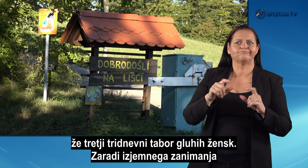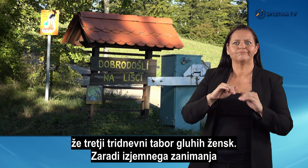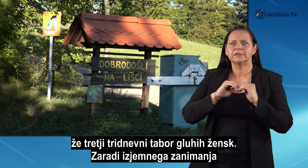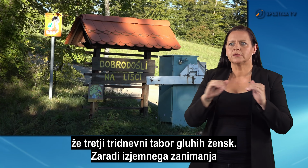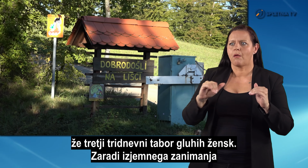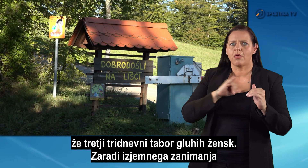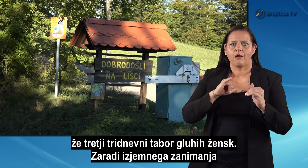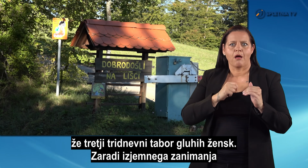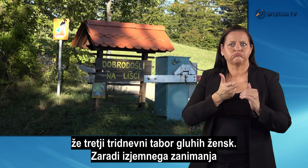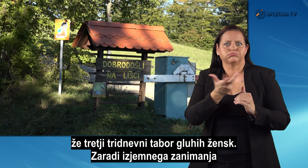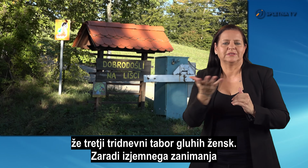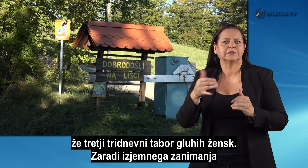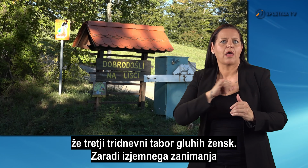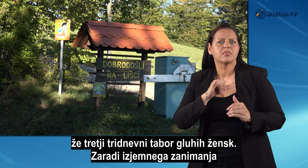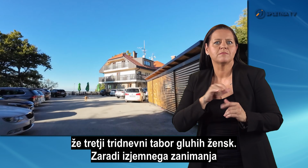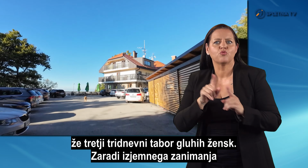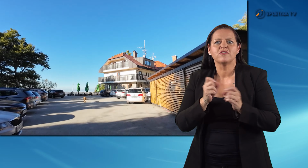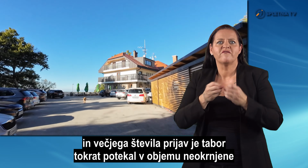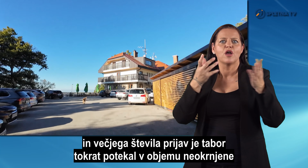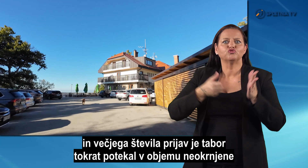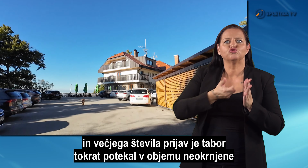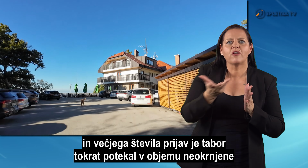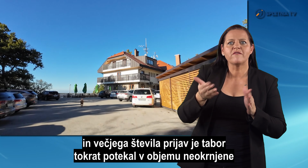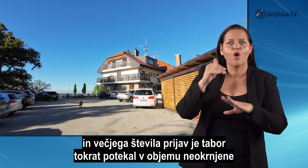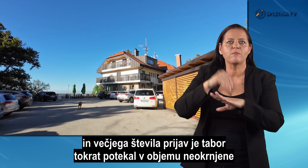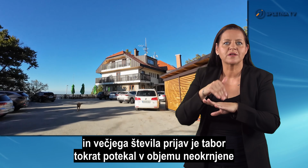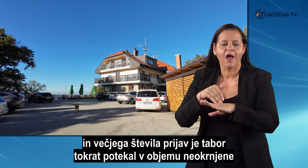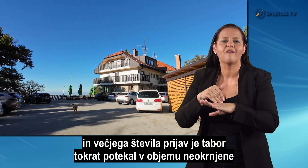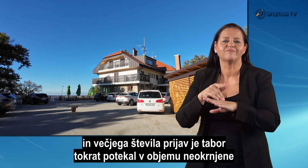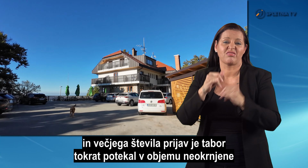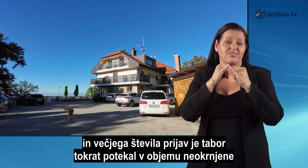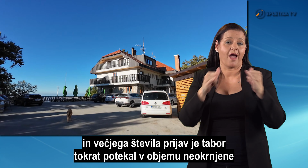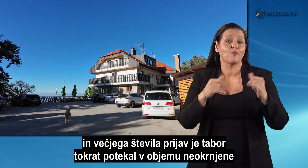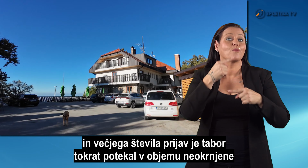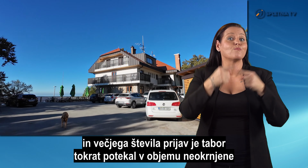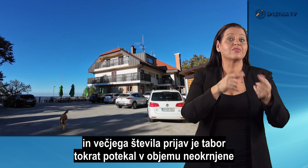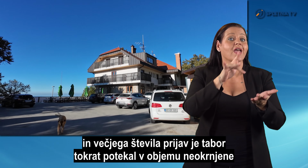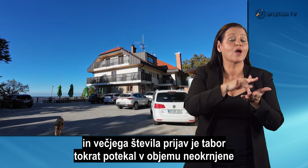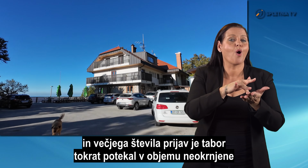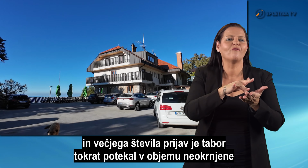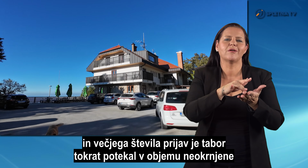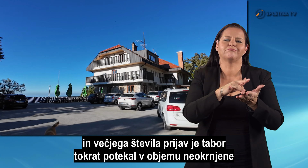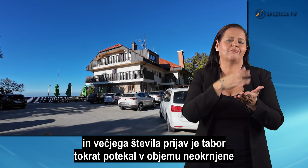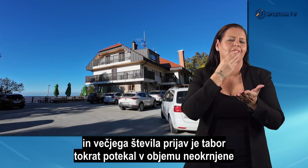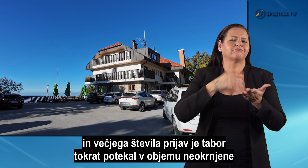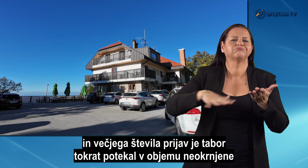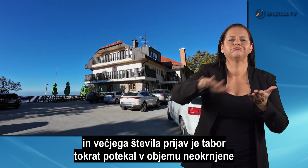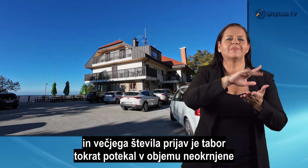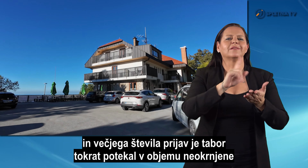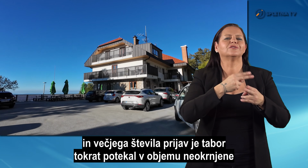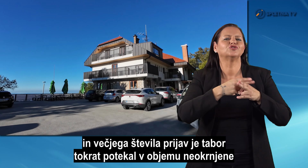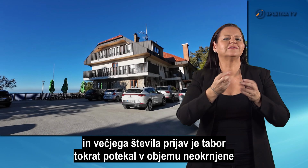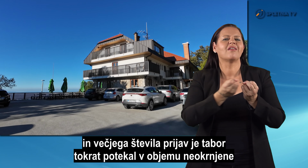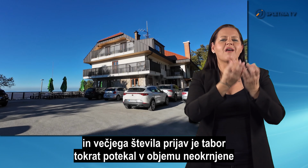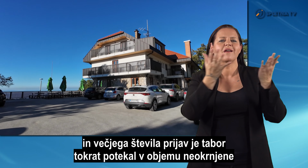izjemnega zanimanja in večjega števila prijav je tabor tokrat potekal v objemu neokrnjene narave v Tončkovem domu na Listci,